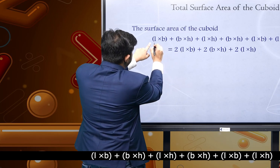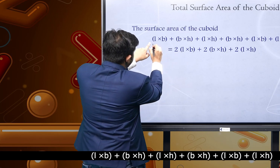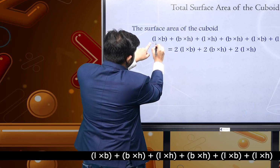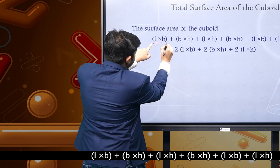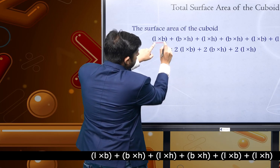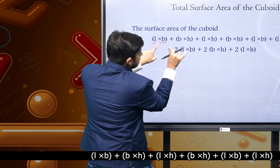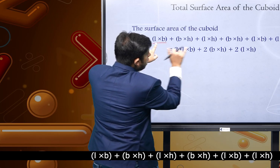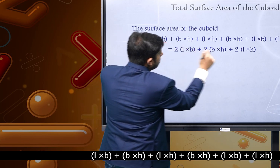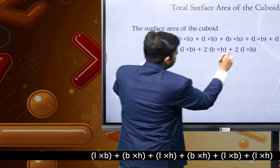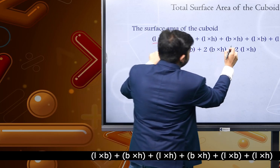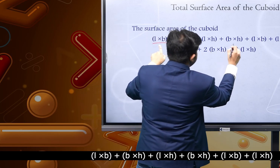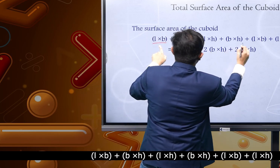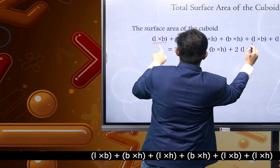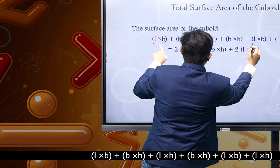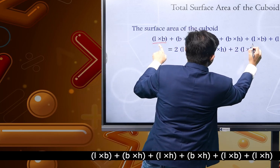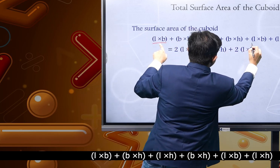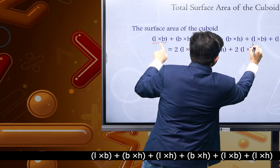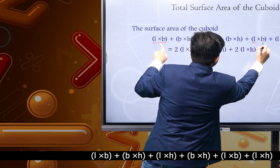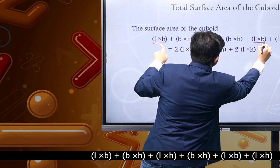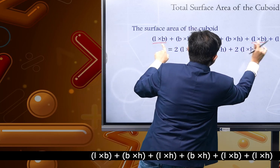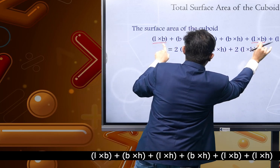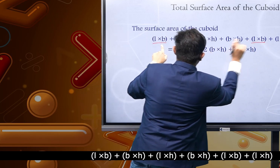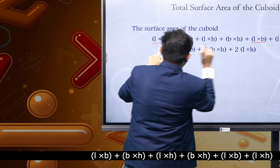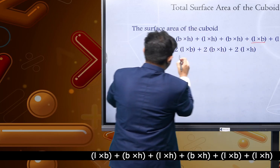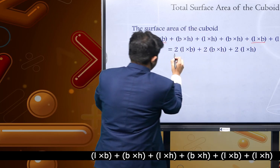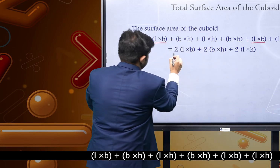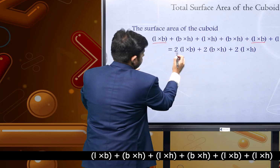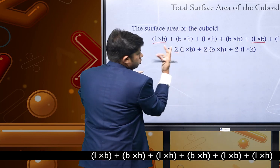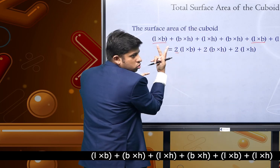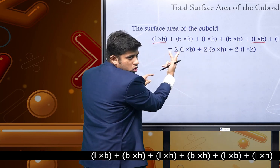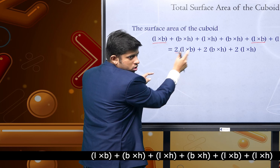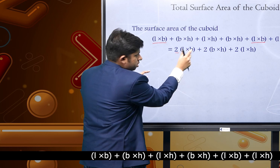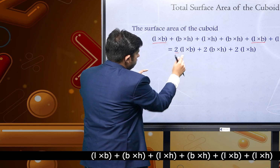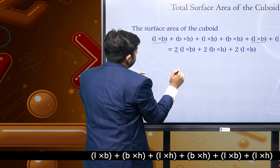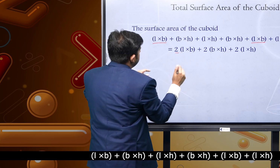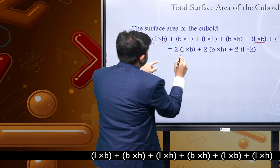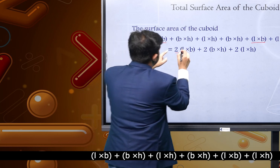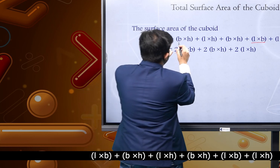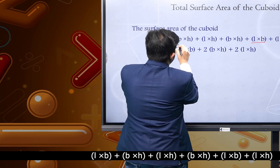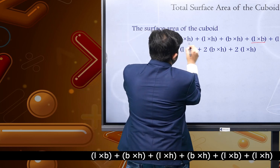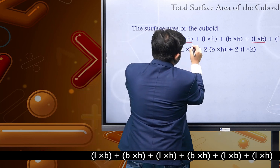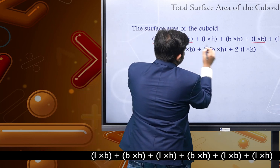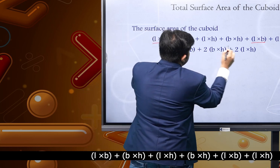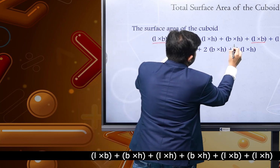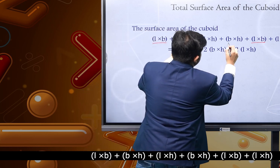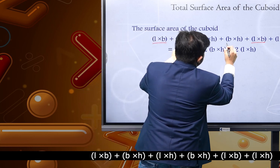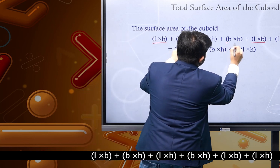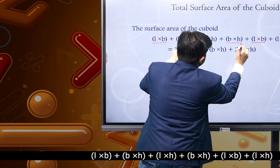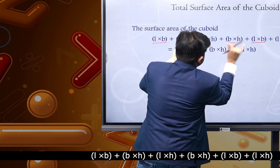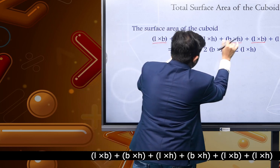एका कंसामध्ये अधिक B गुणिले H एका कंसामध्ये अधिक L गुणिले B एका कंसामध्ये अधिक L